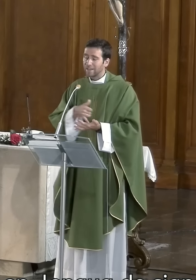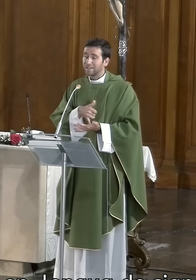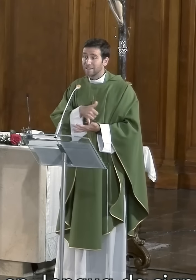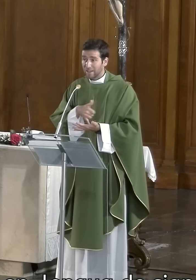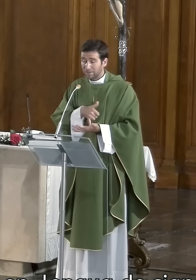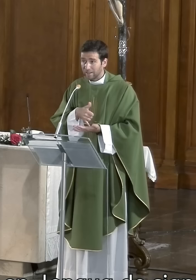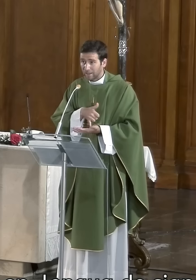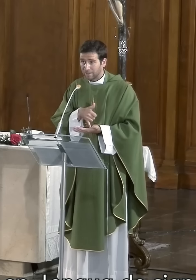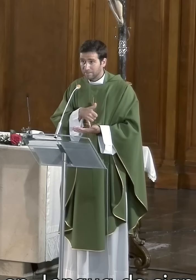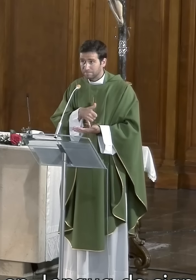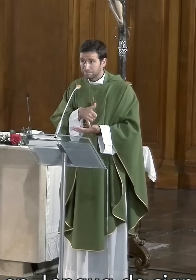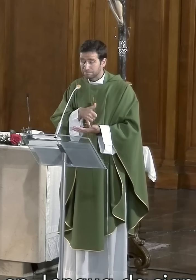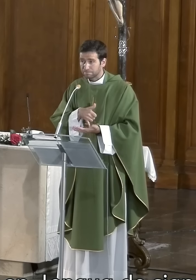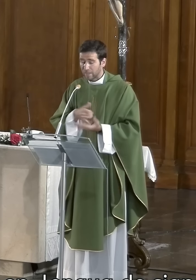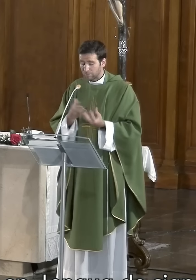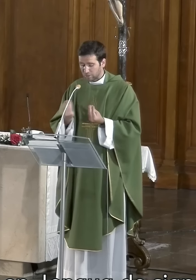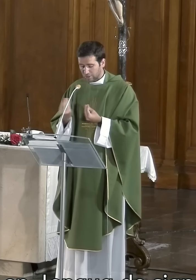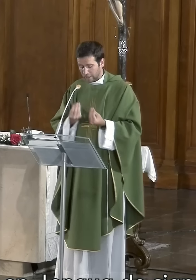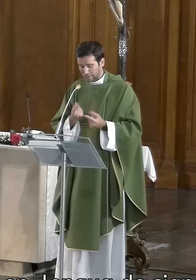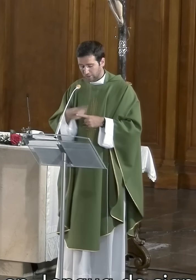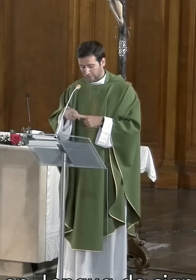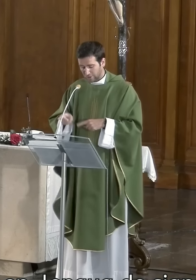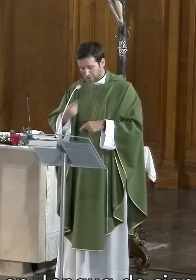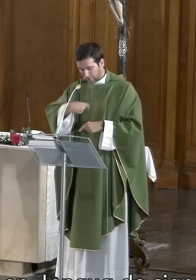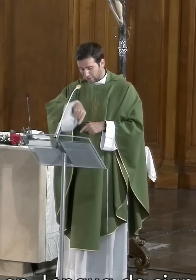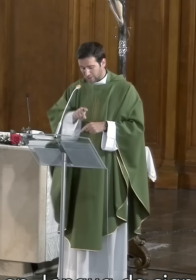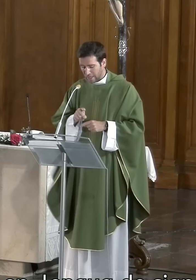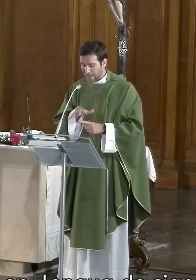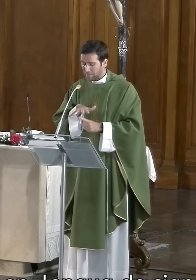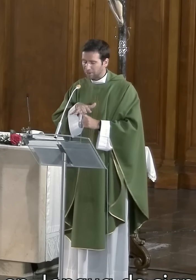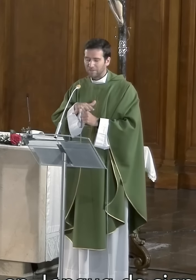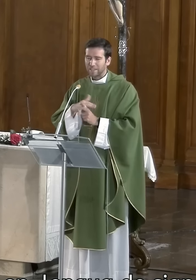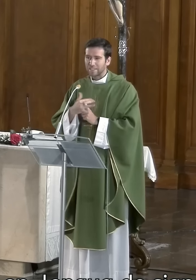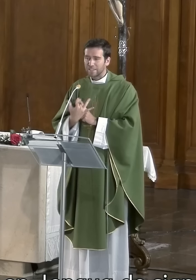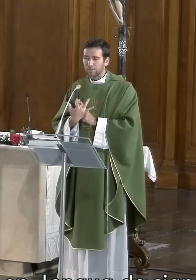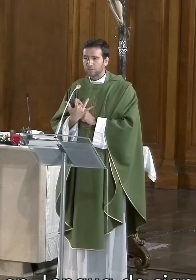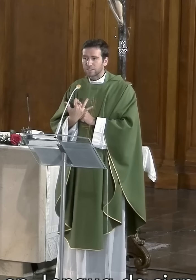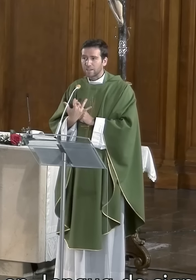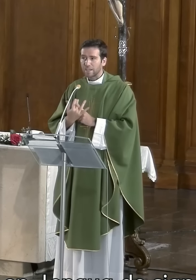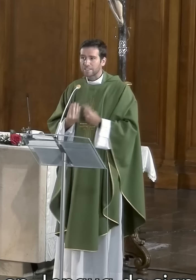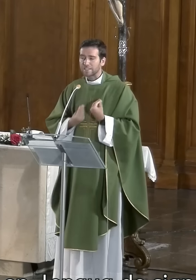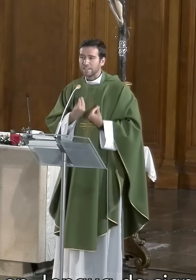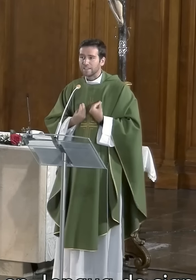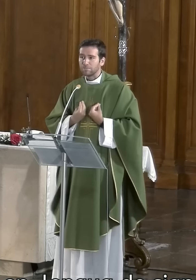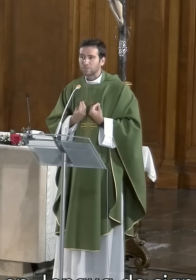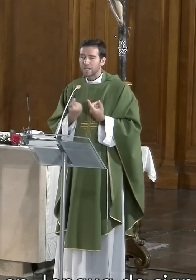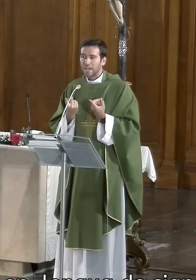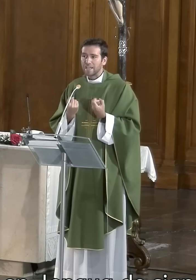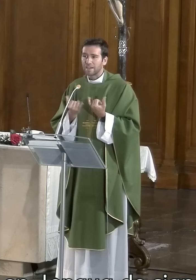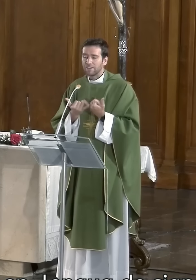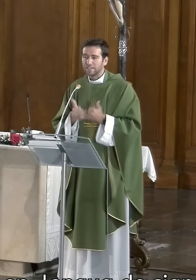de debilidad. En muchas ocasiones nosotros, por diferentes circunstancias, sentimos esa falta de